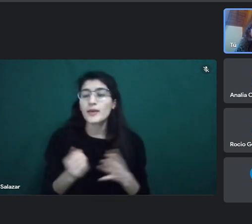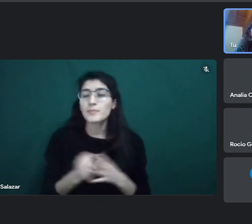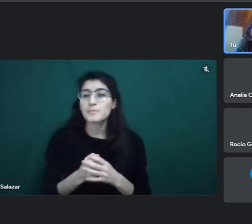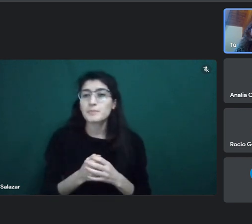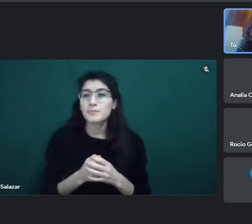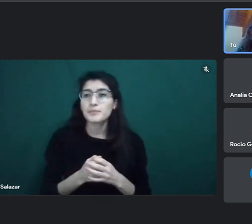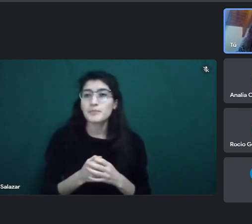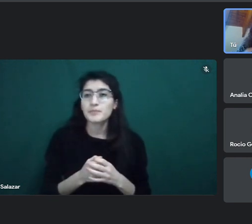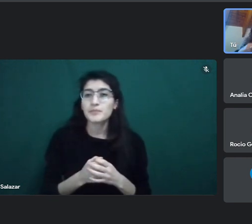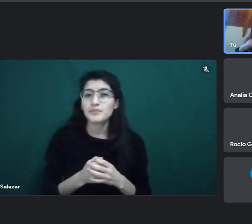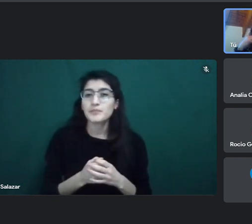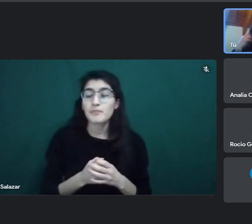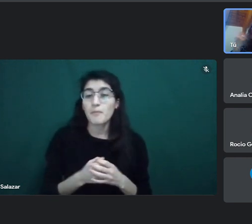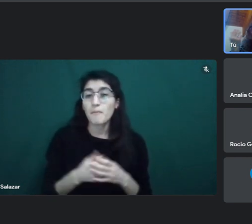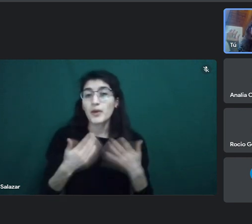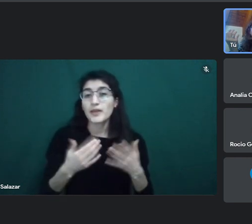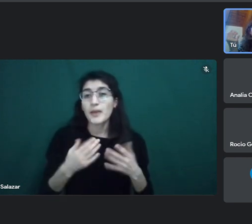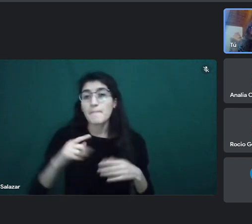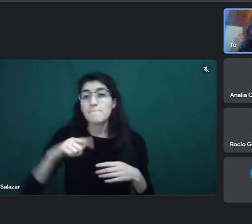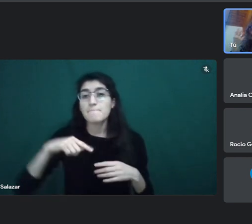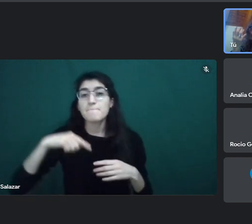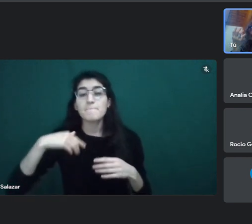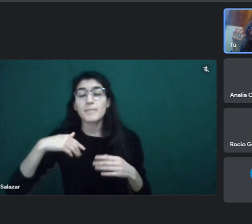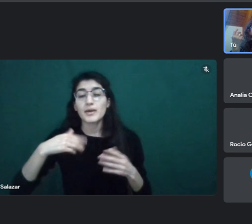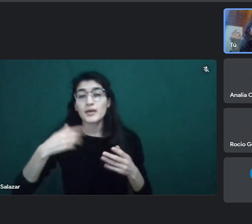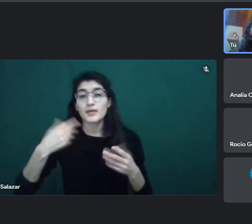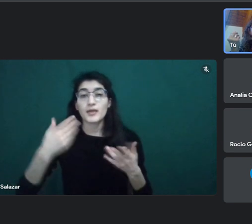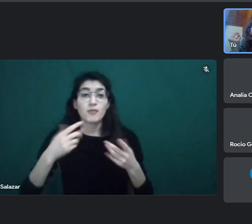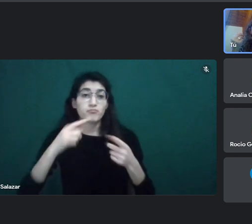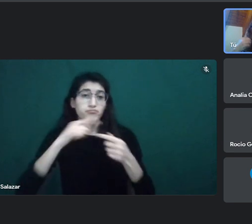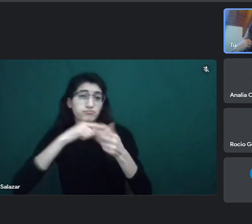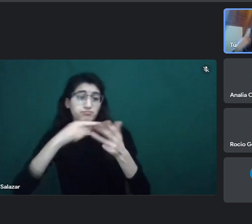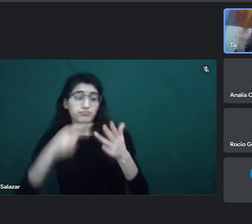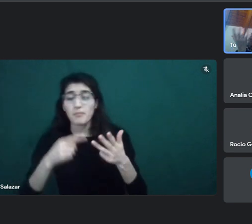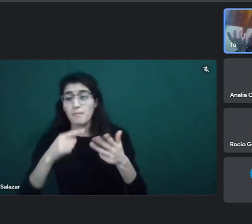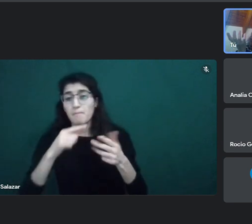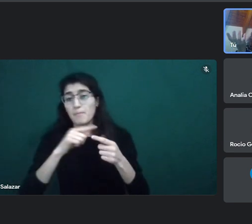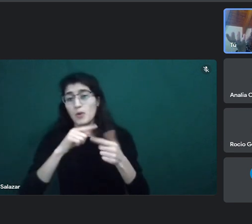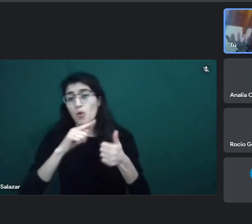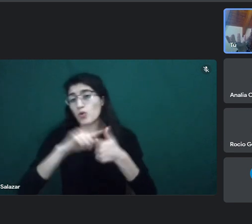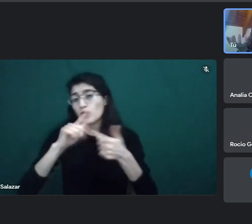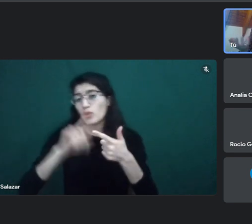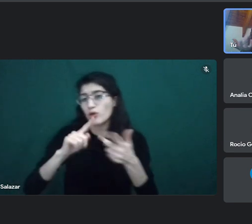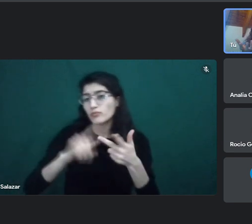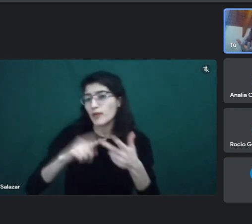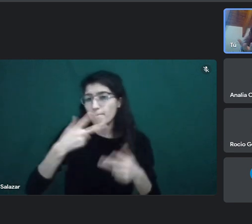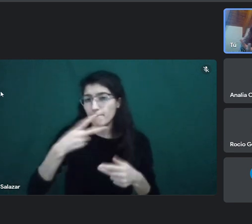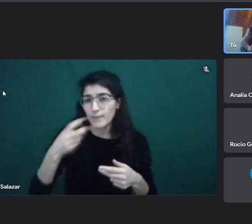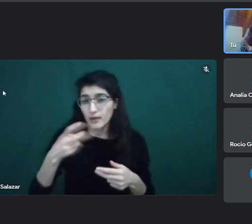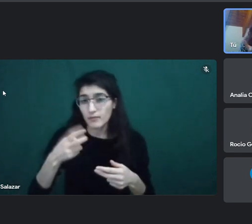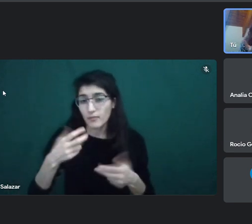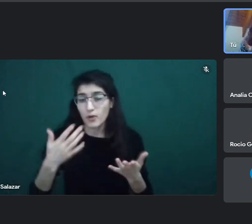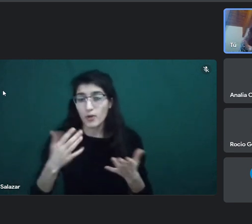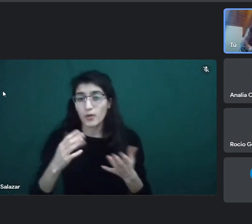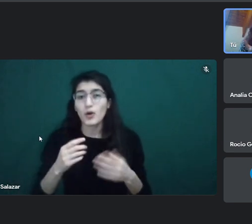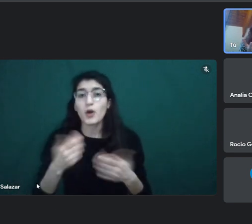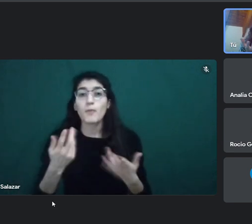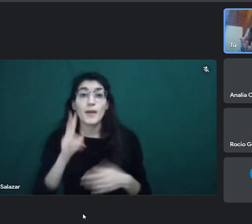de un verbo. Después de may, después del verbo modal, puede seguir más de un verbo. Como yo les decía, miren, acá hay cuatro. La